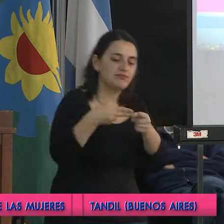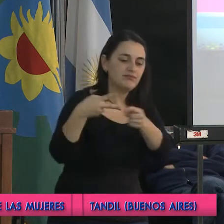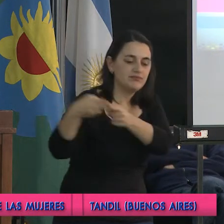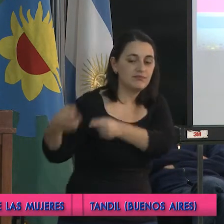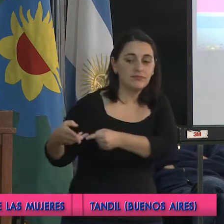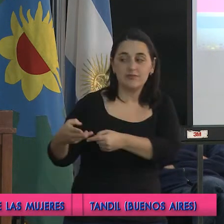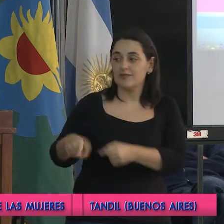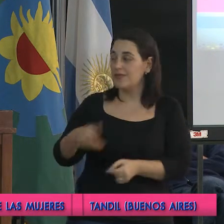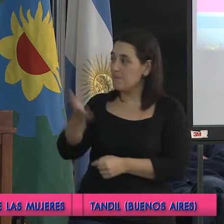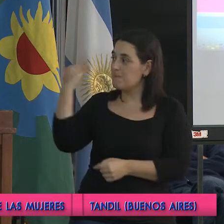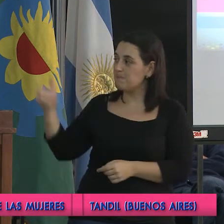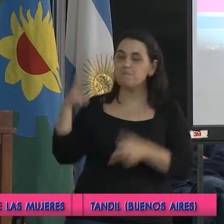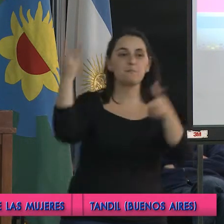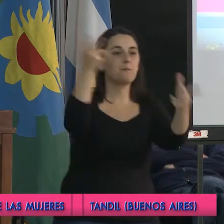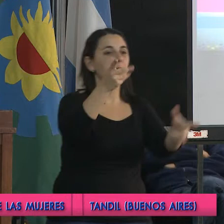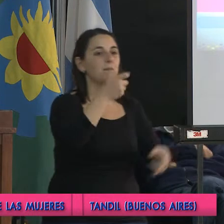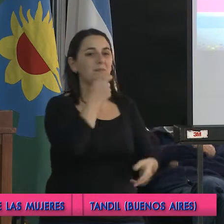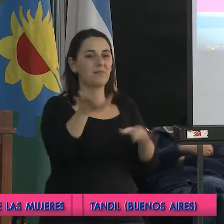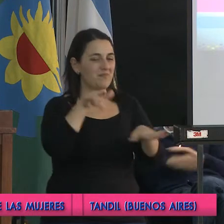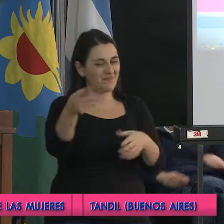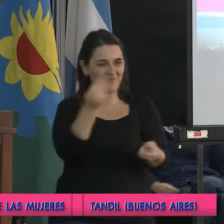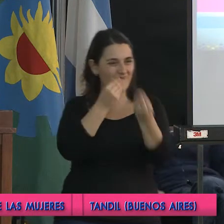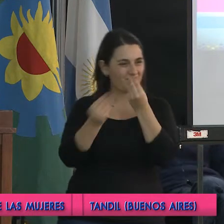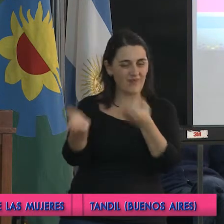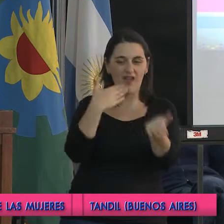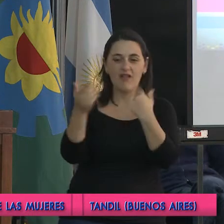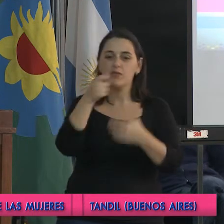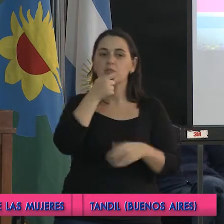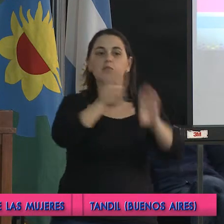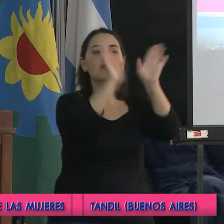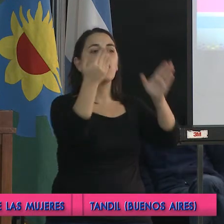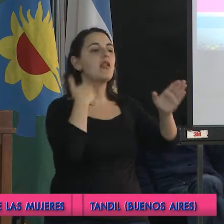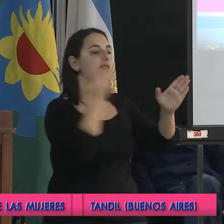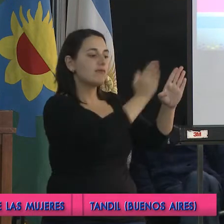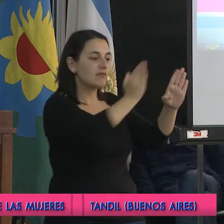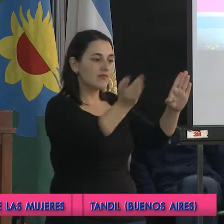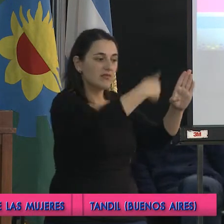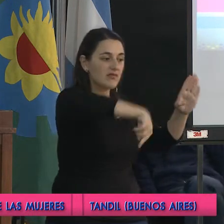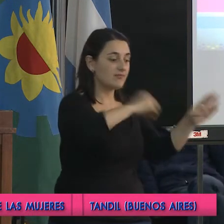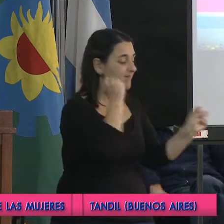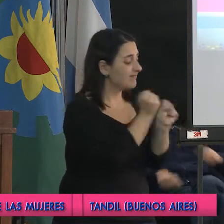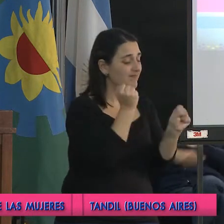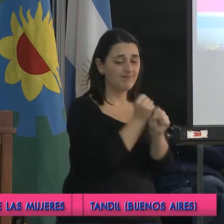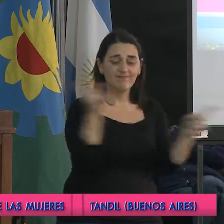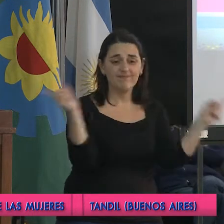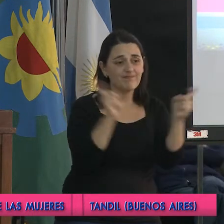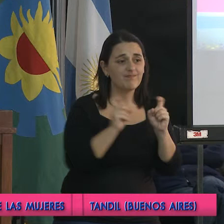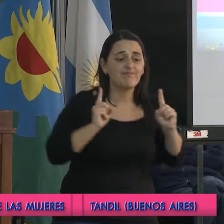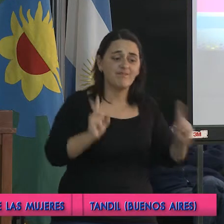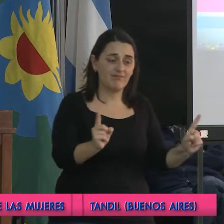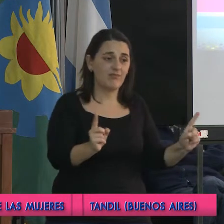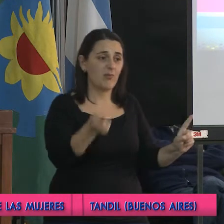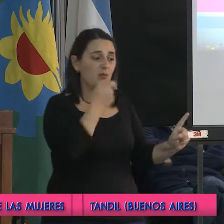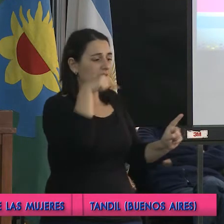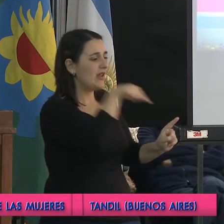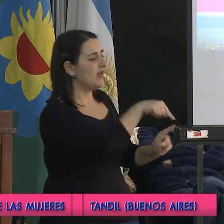les contaba que a ellos, mientras comíamos, que las bibliotecas populares tienen este mismo problema, están muy burocratizadas y